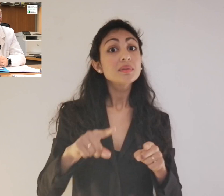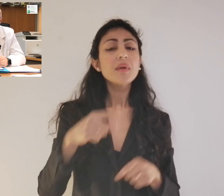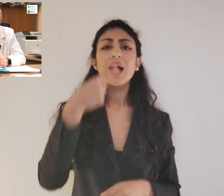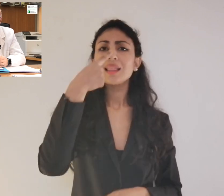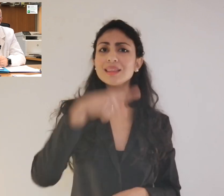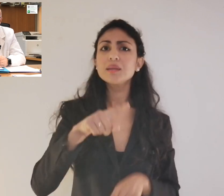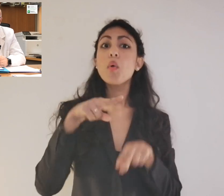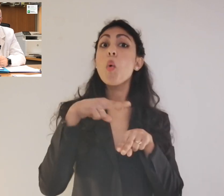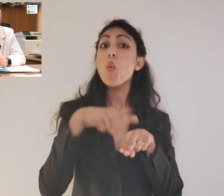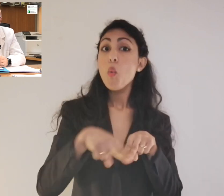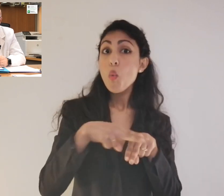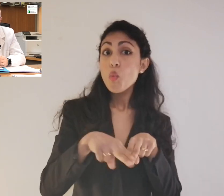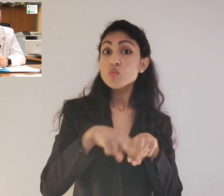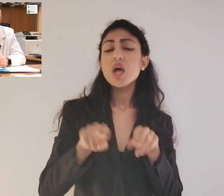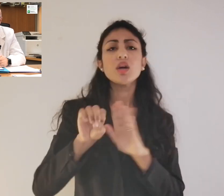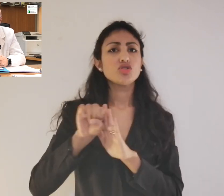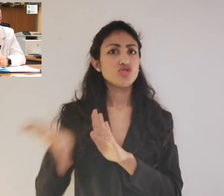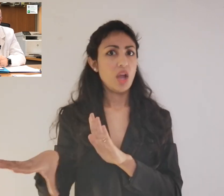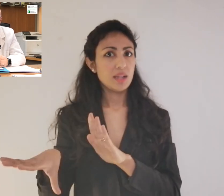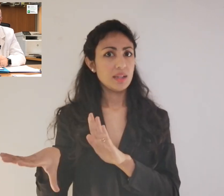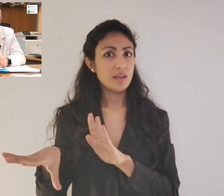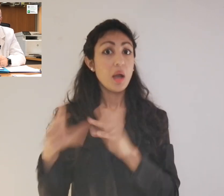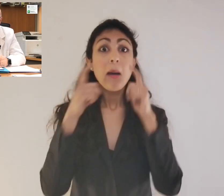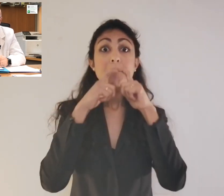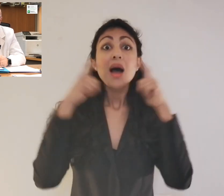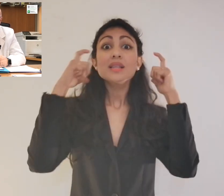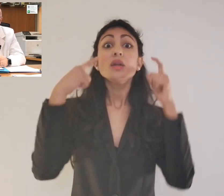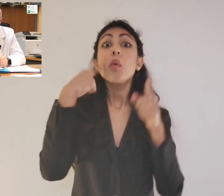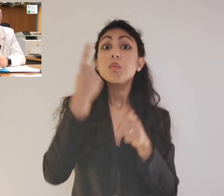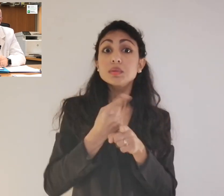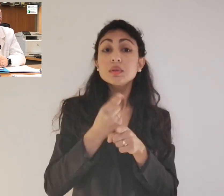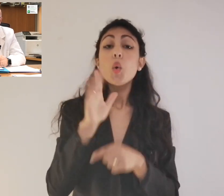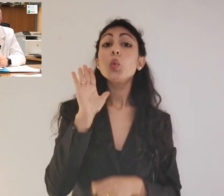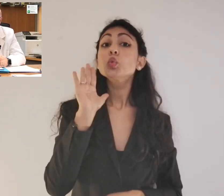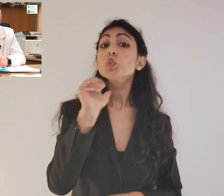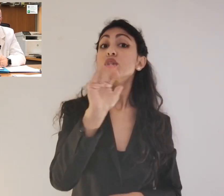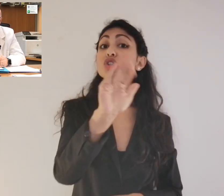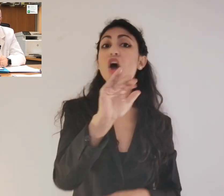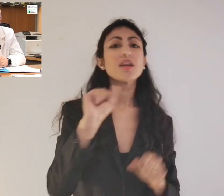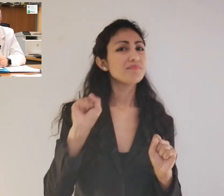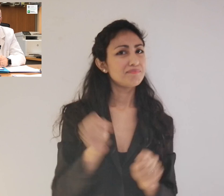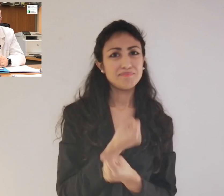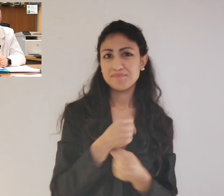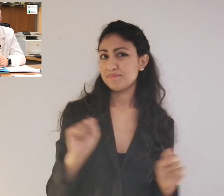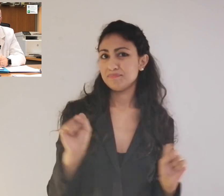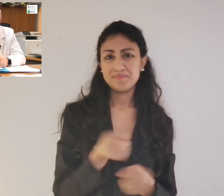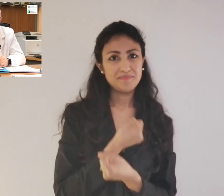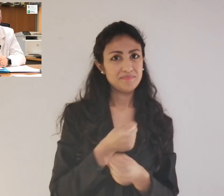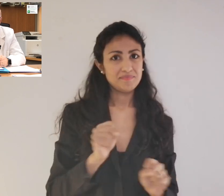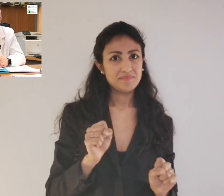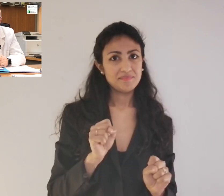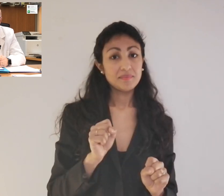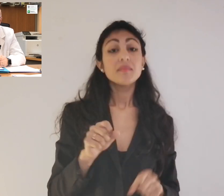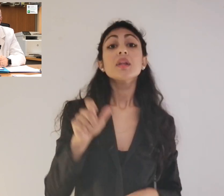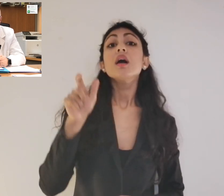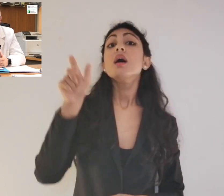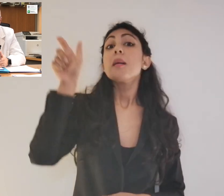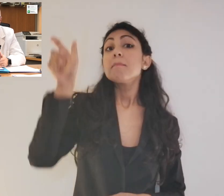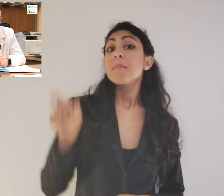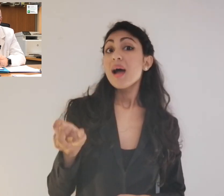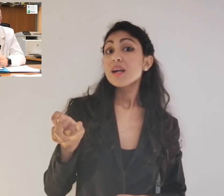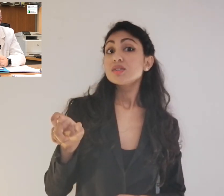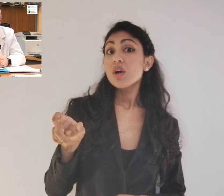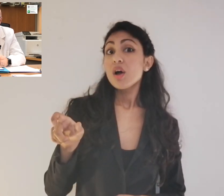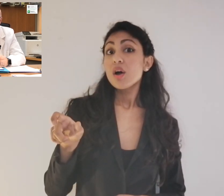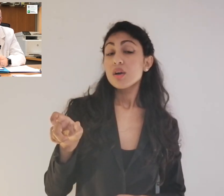comprano facilmente in farmacia, sono monouso, quindi non è che devono essere utilizzate per giorni e